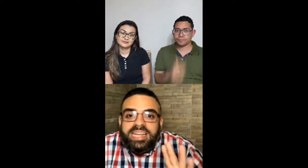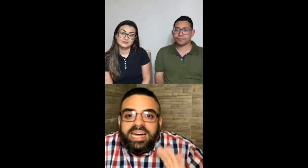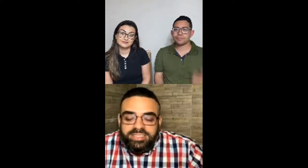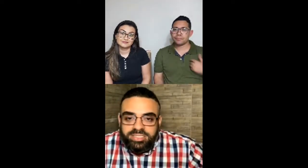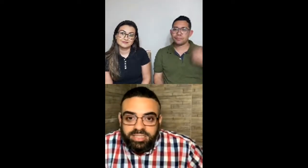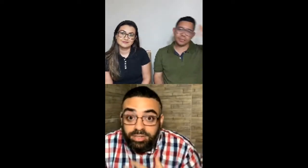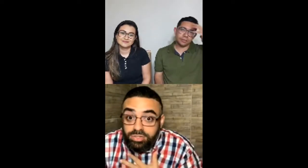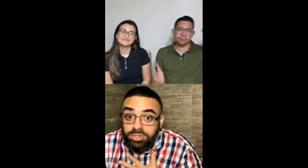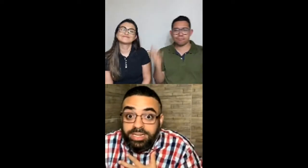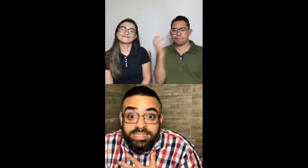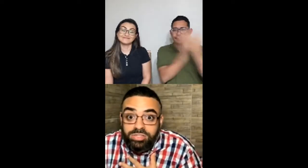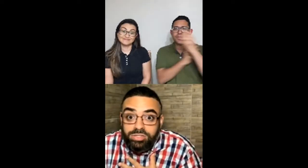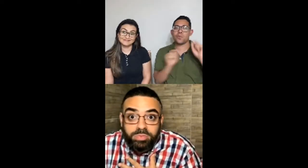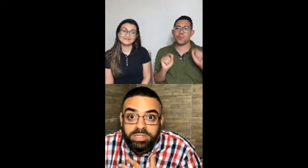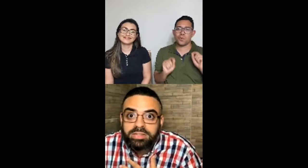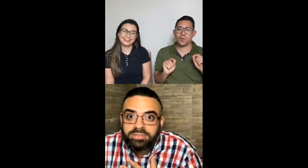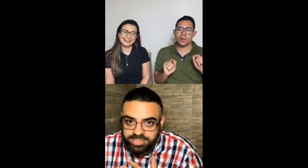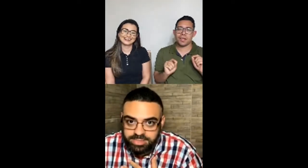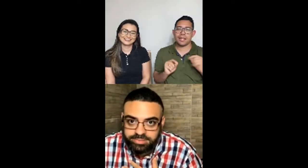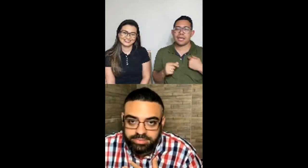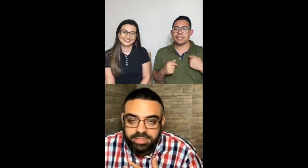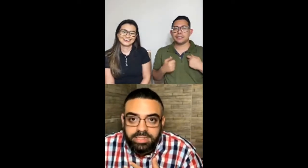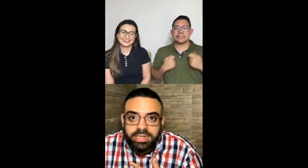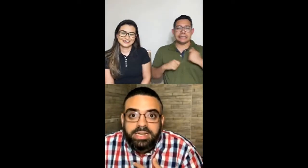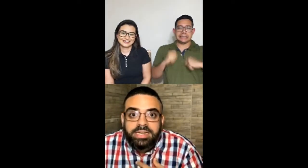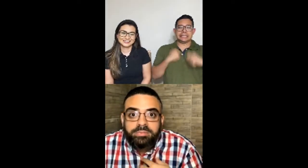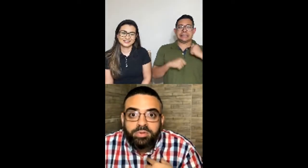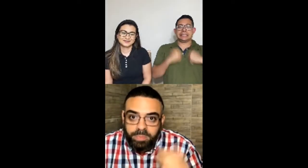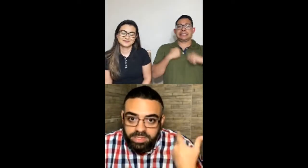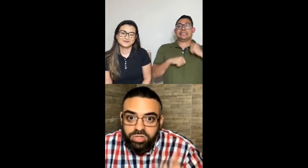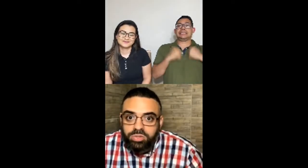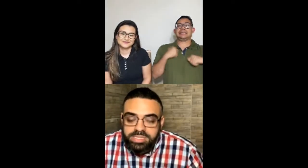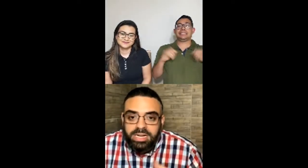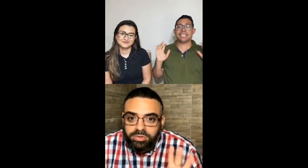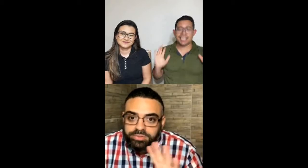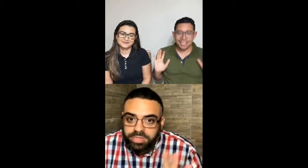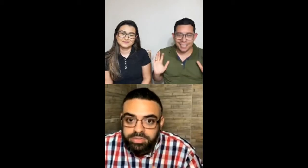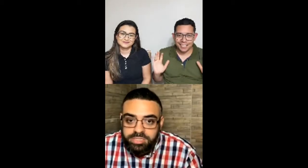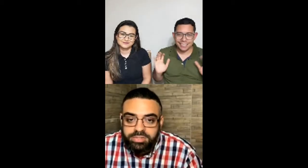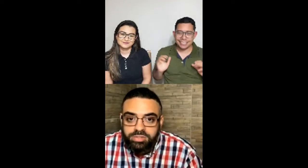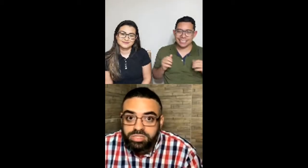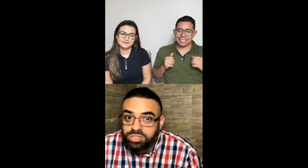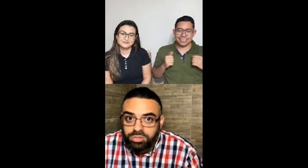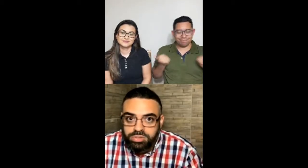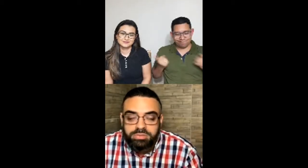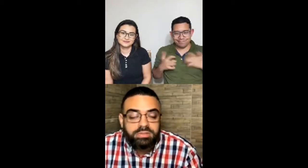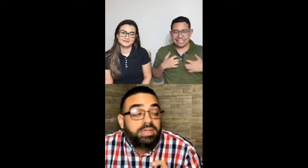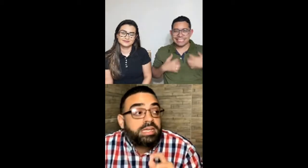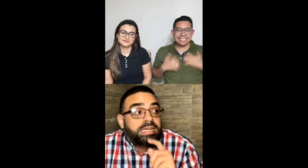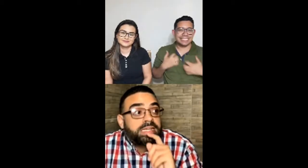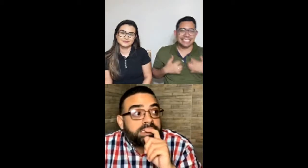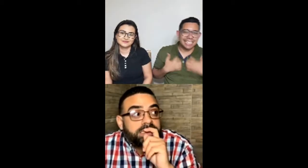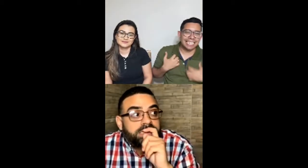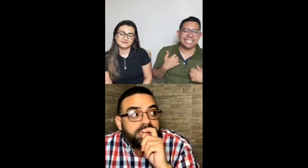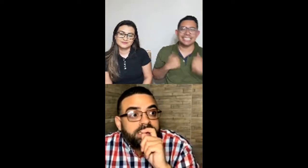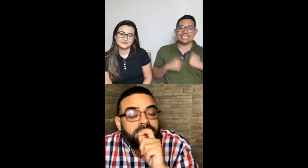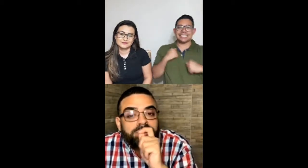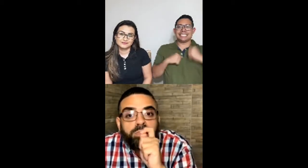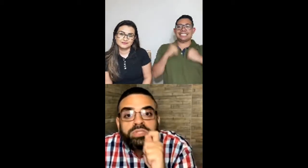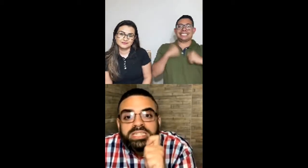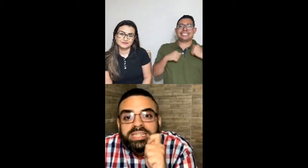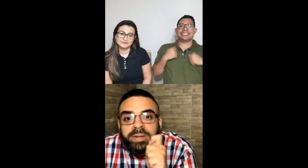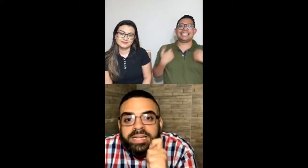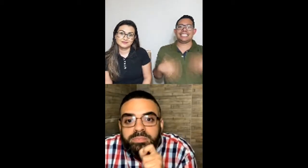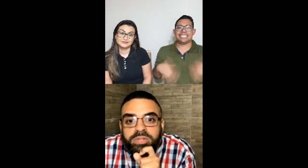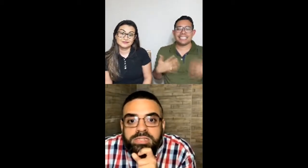E a maior mudança que eu tive que encarar foi não ter ansiedade. Eu sou ansioso por natureza. Por